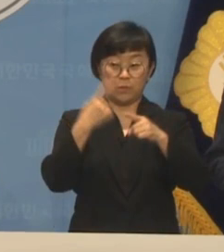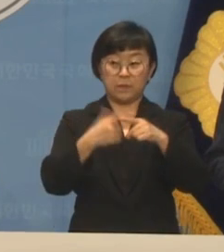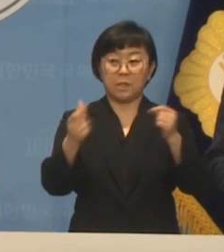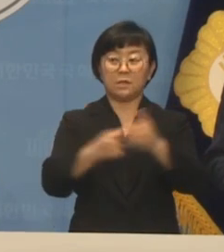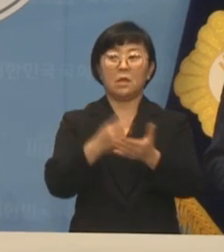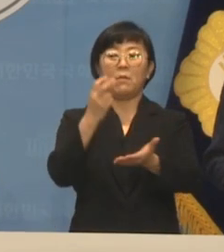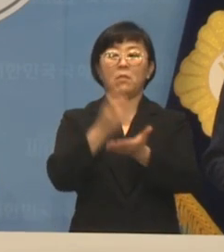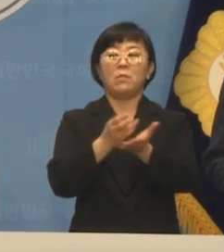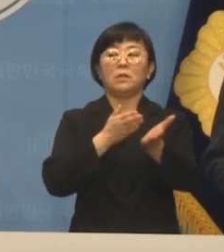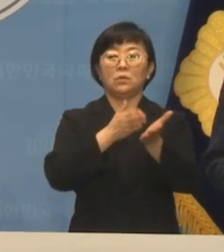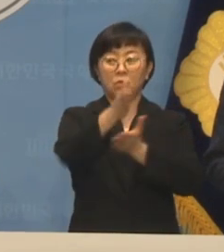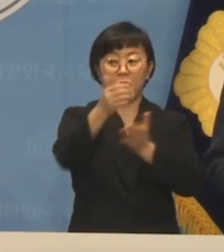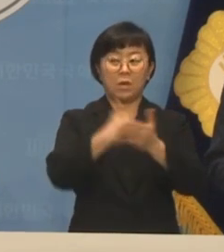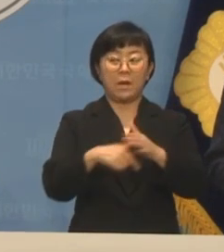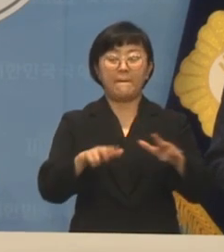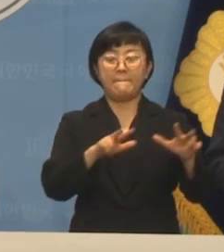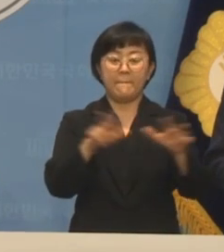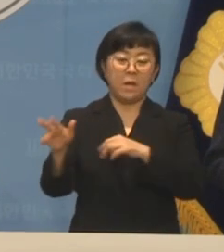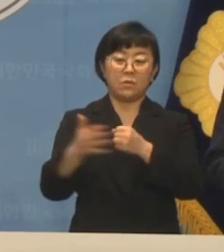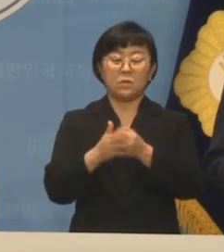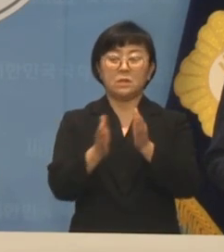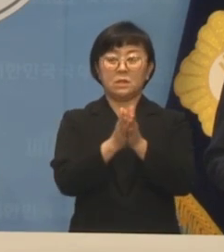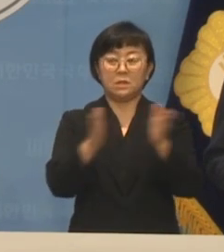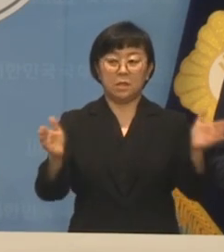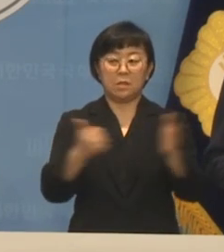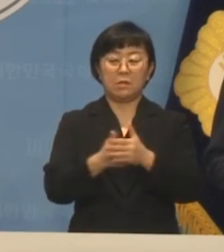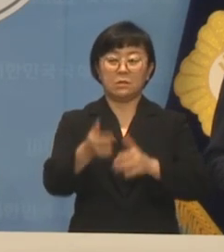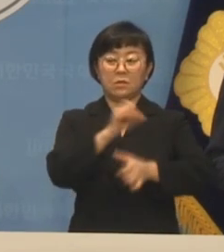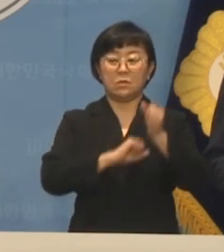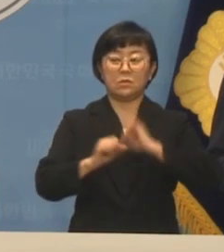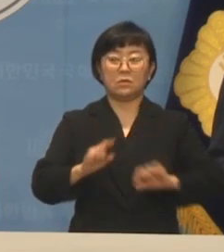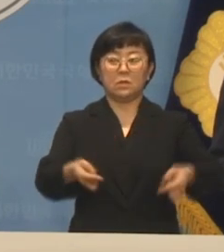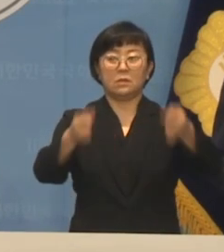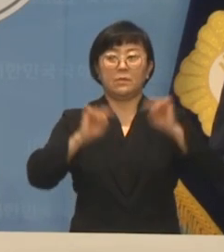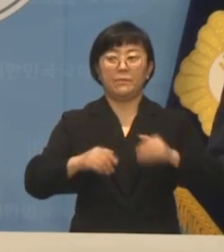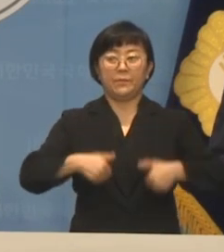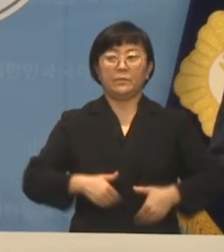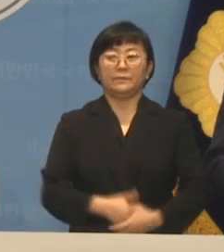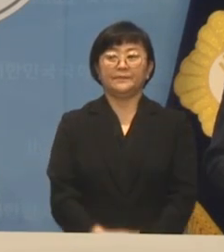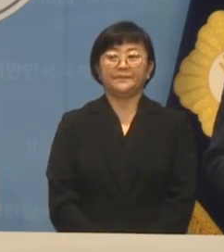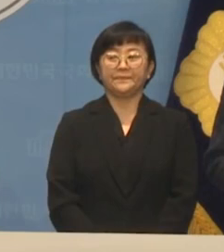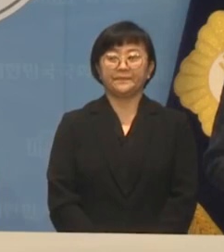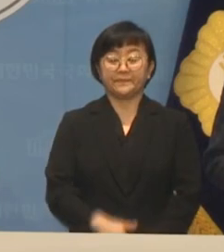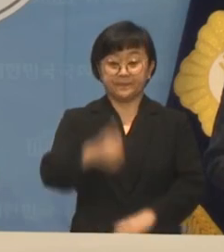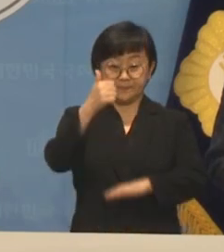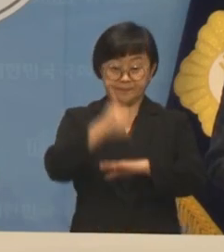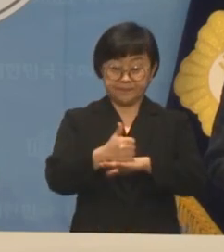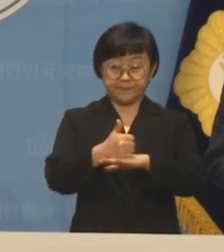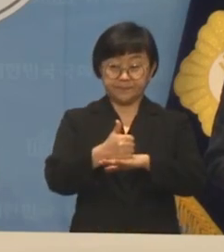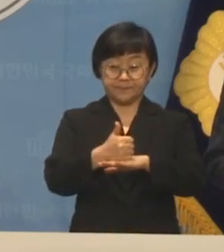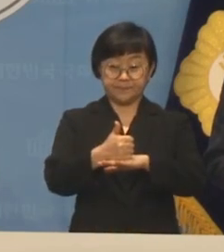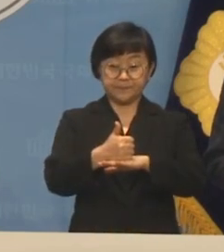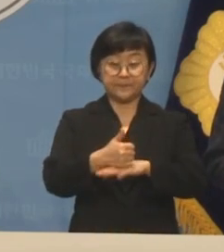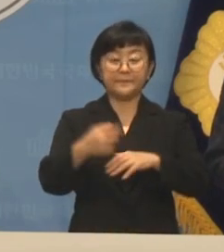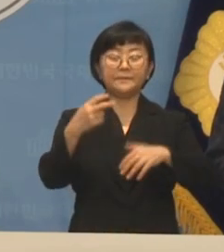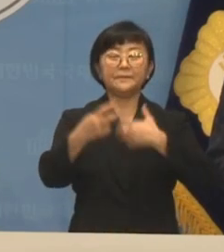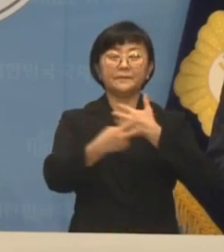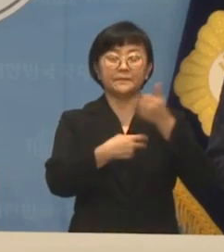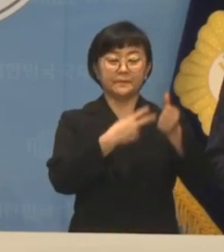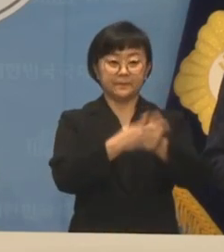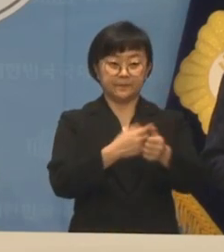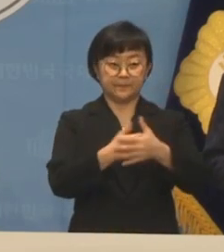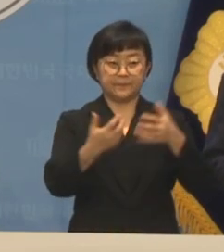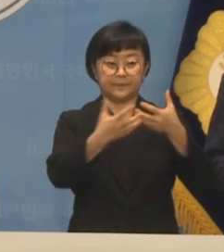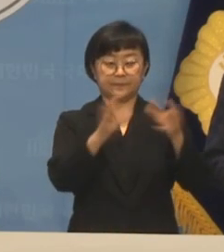법안 통과와 즉각적인 시행에 적극 나서야 합니다. 끝으로 의사의 집단 진료